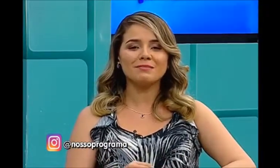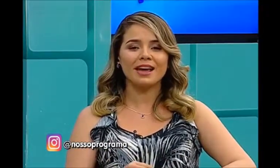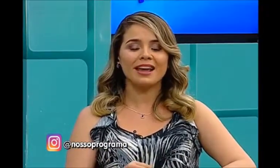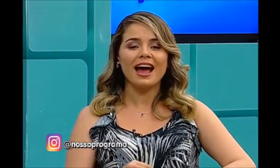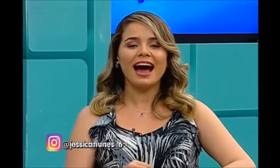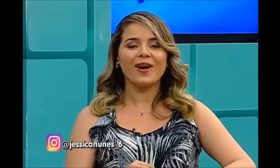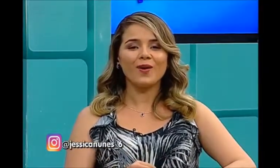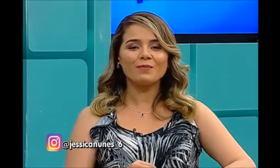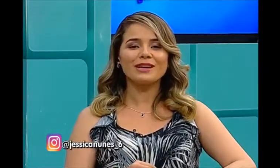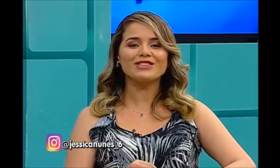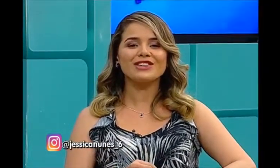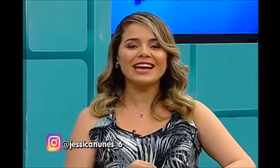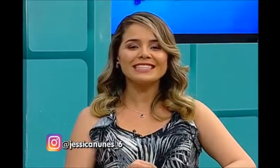também,